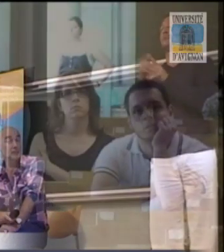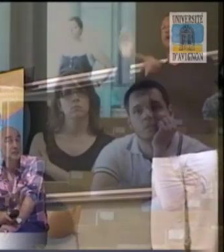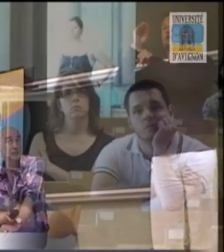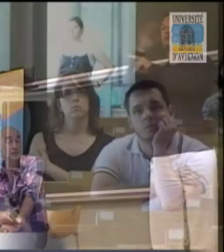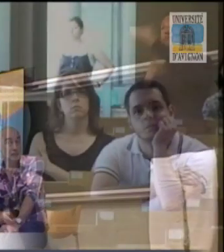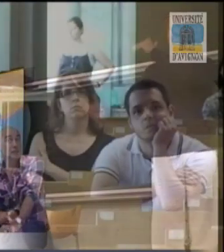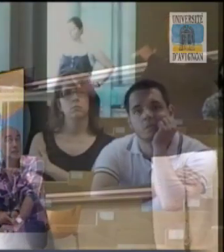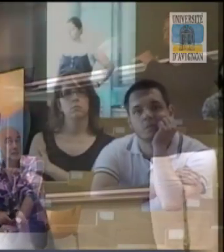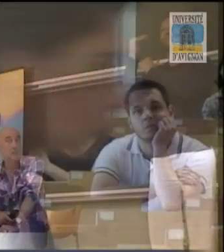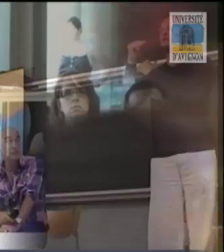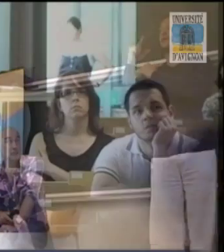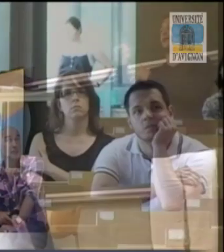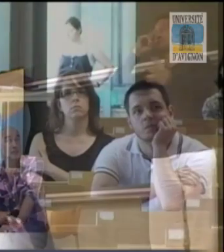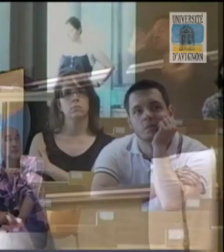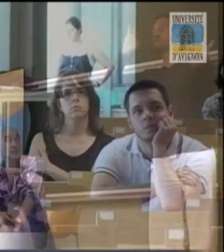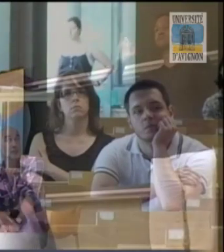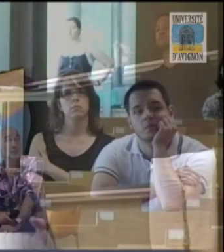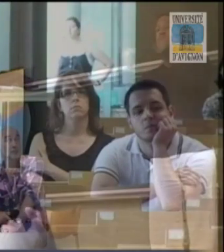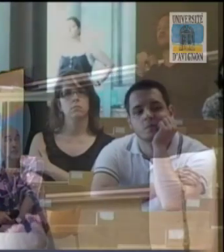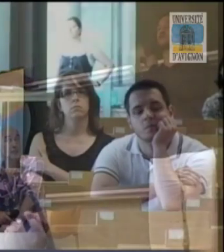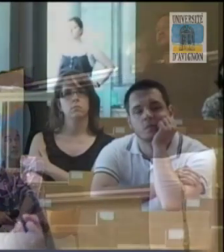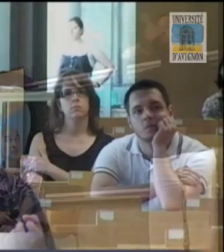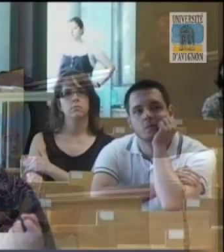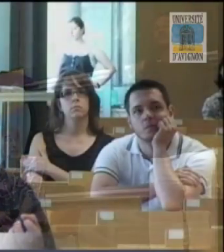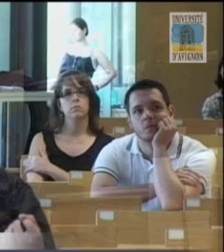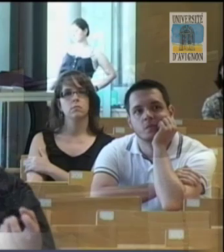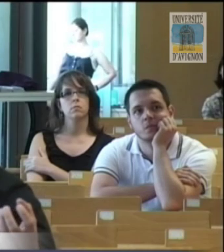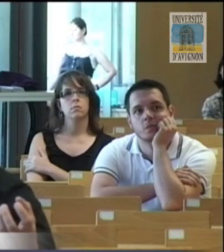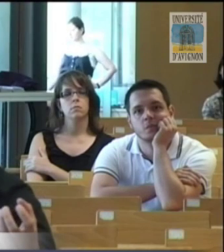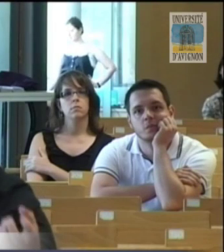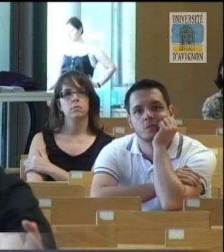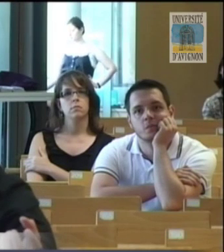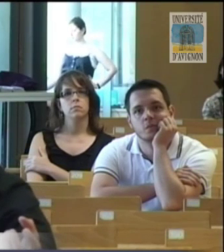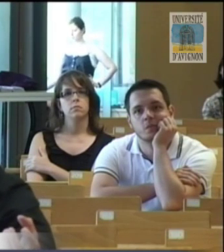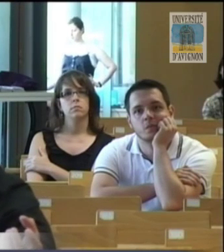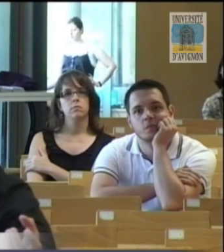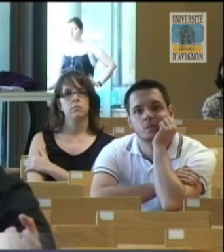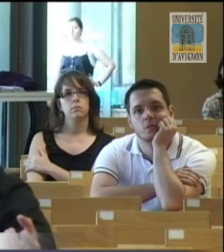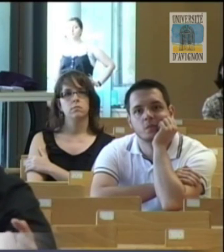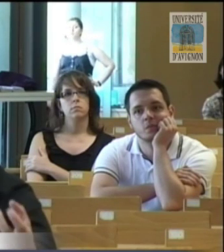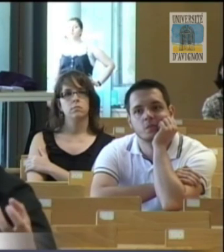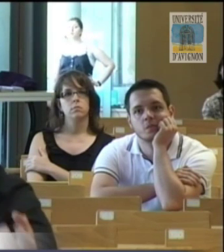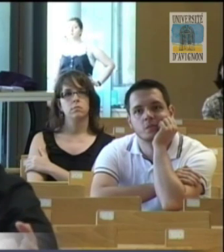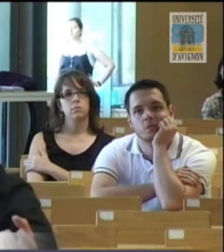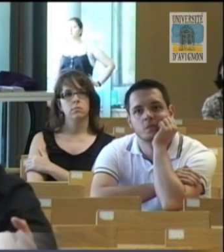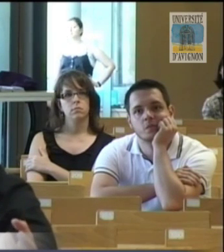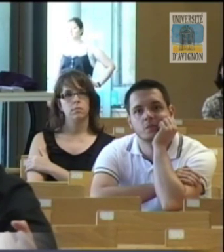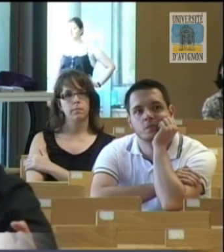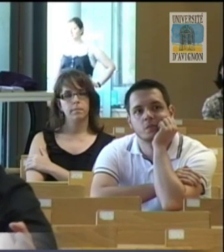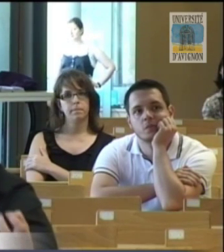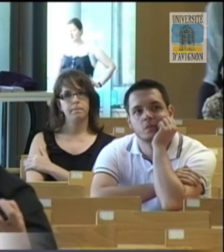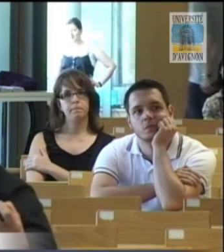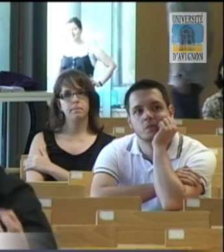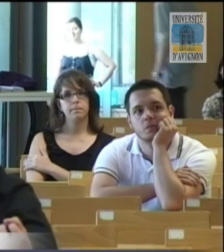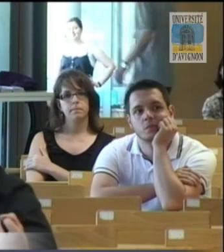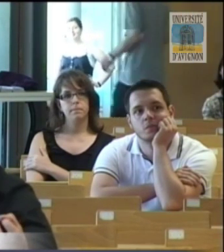devenir, pour exister dans votre mobilité sociale. D'où l'importance aujourd'hui qu'il y a à défendre une seule université, où on est tous formés ensemble,